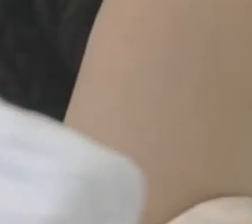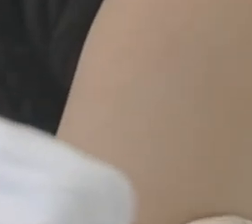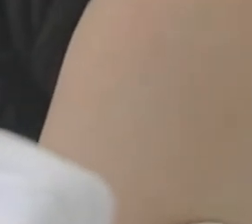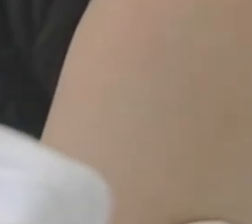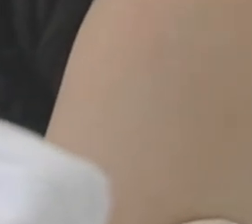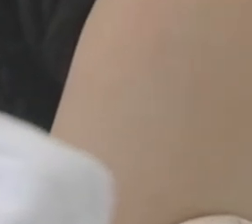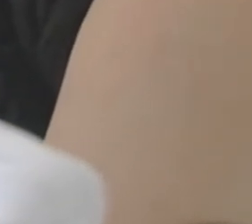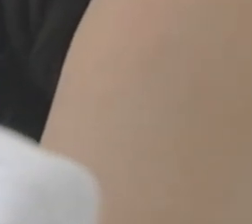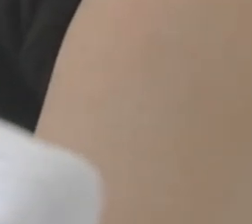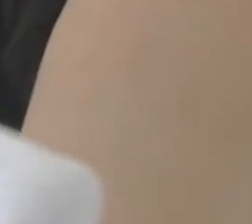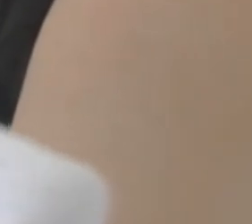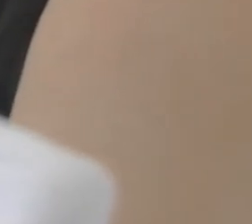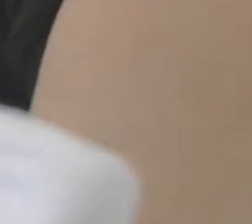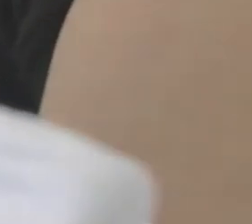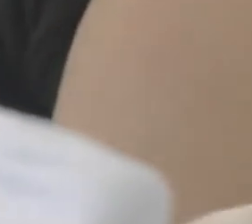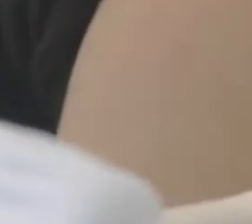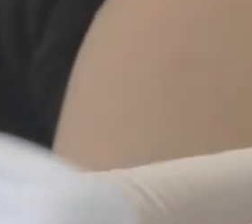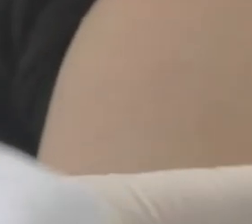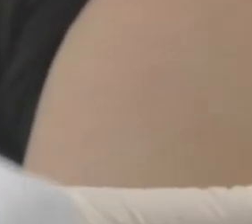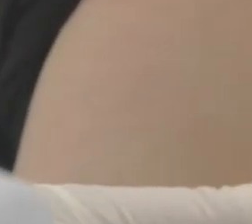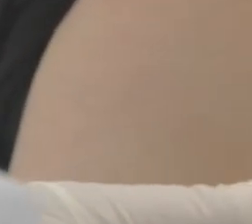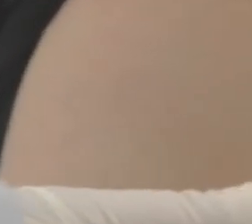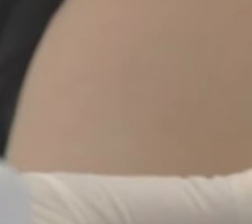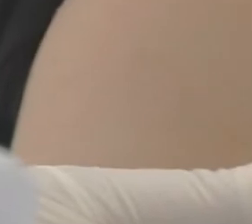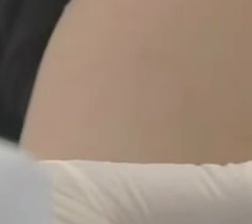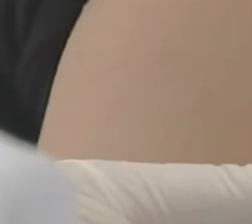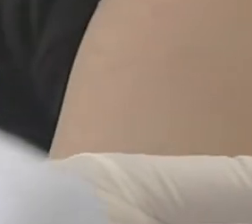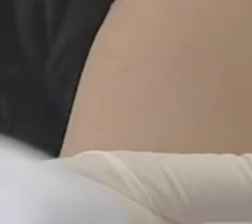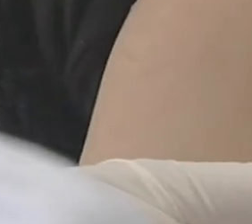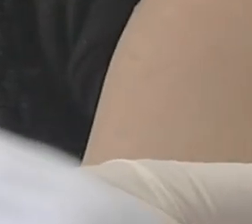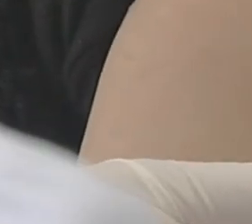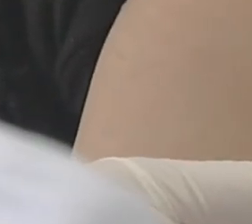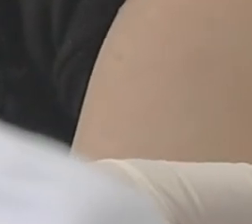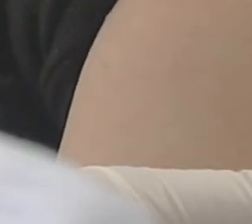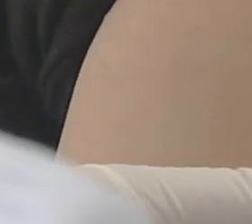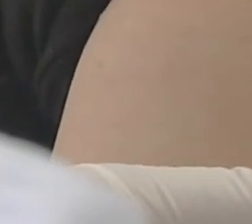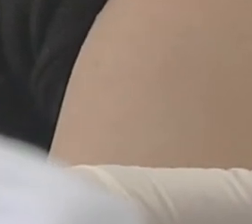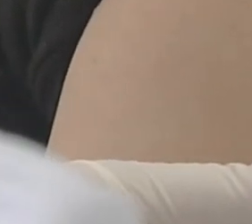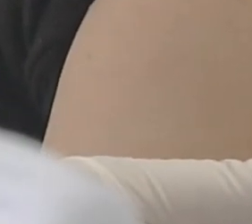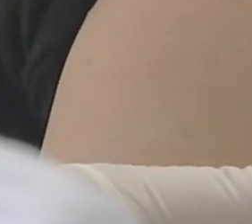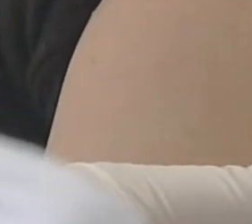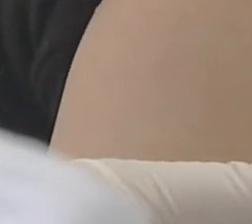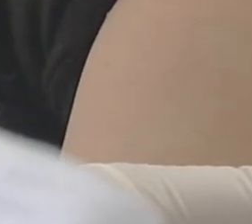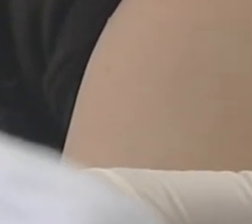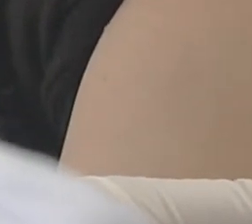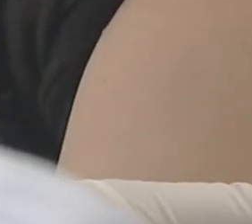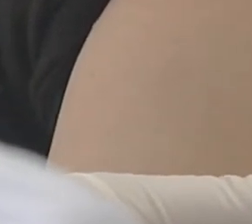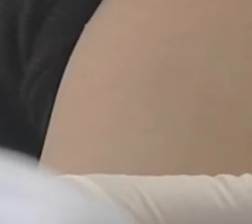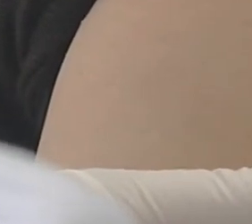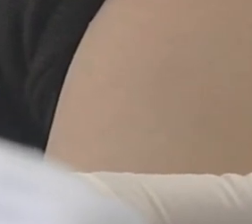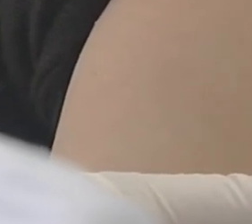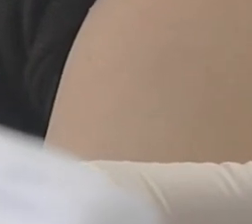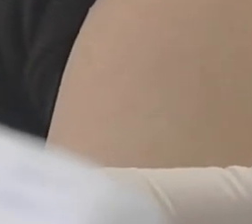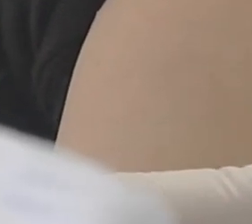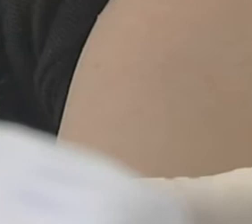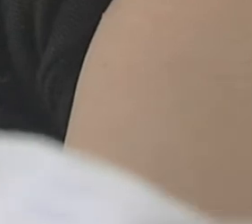12 è il primo giorno. È un anno particolare dove, tra l'altro, la vaccinazione riveste un ruolo ancora